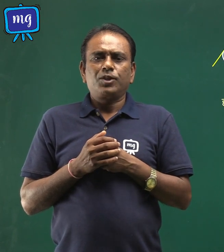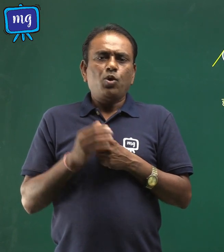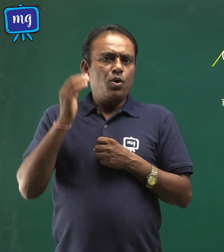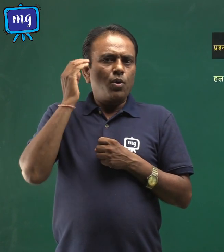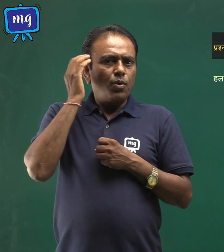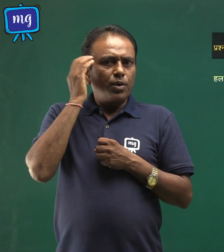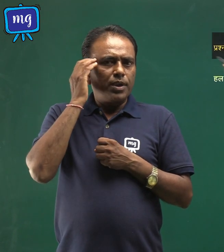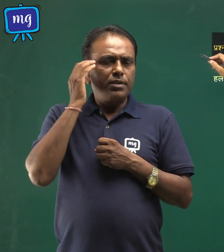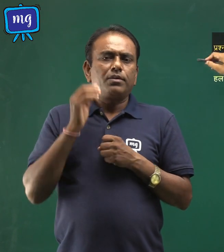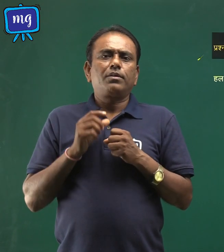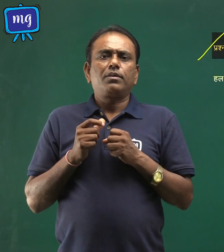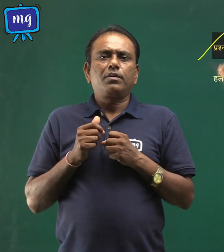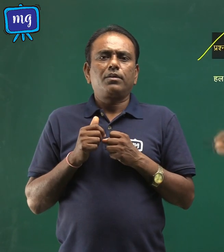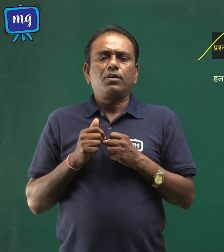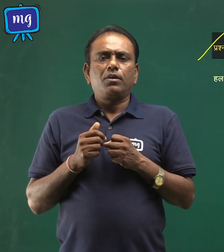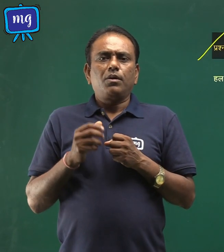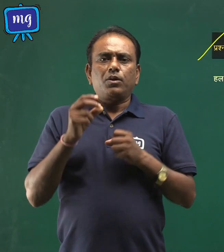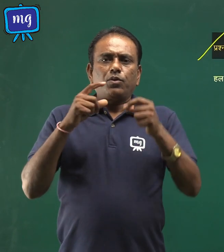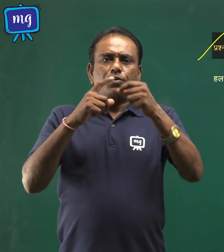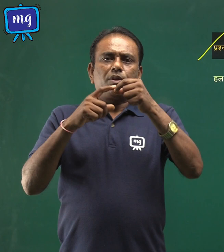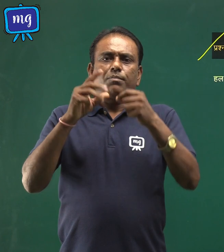ओके, प्रश्न नंबर तीन,